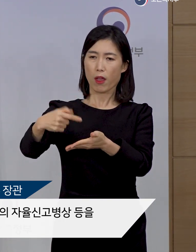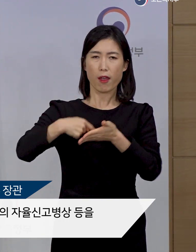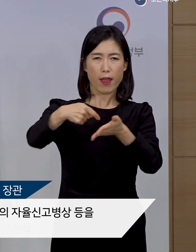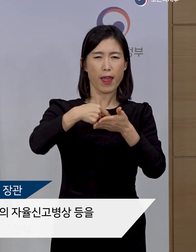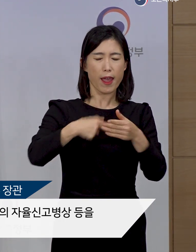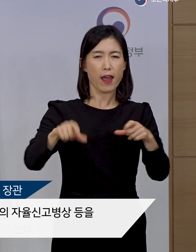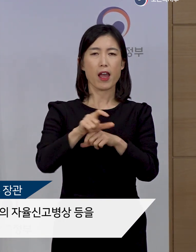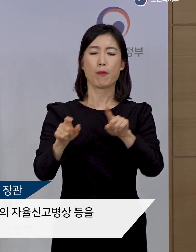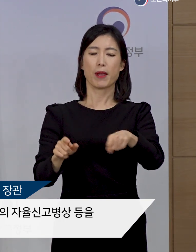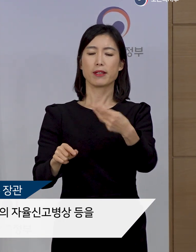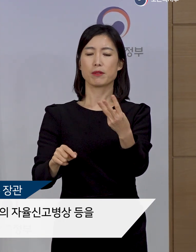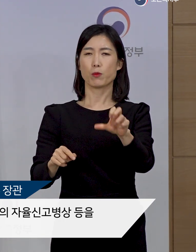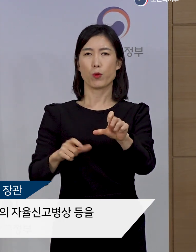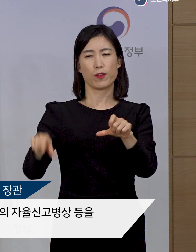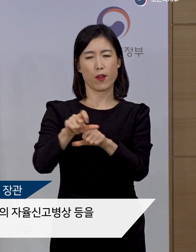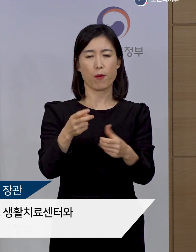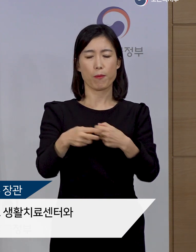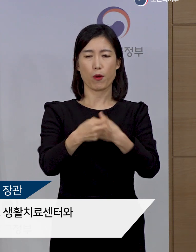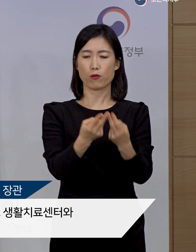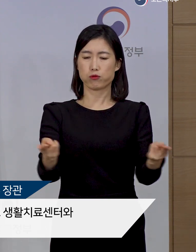여유병상 13병상에 더해